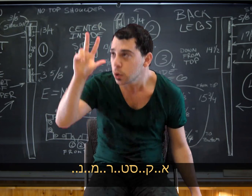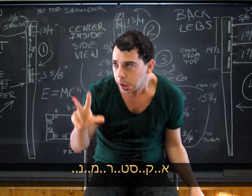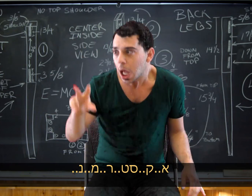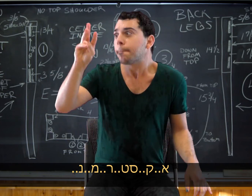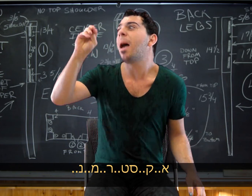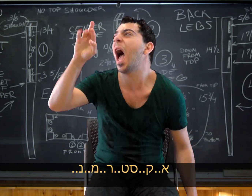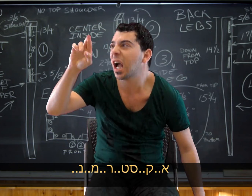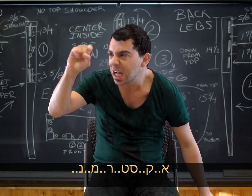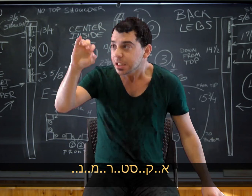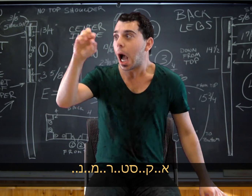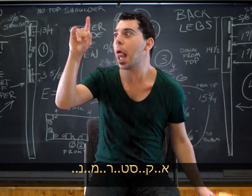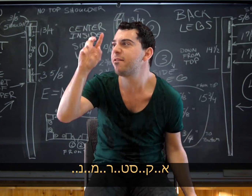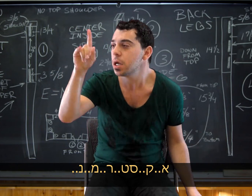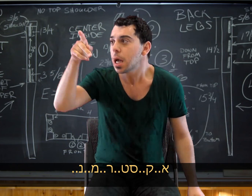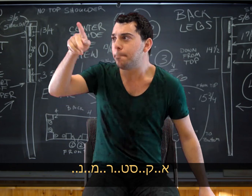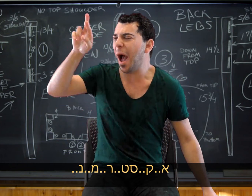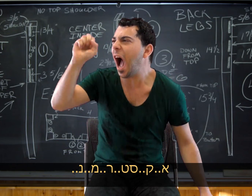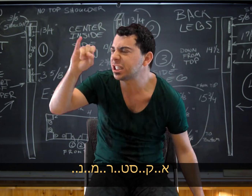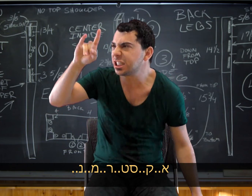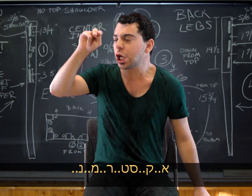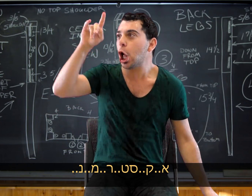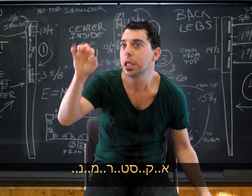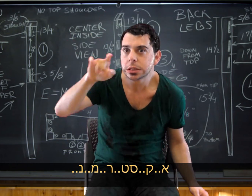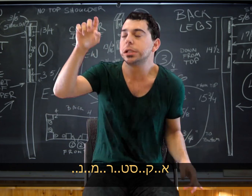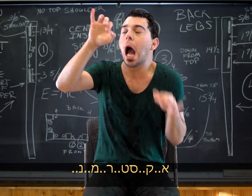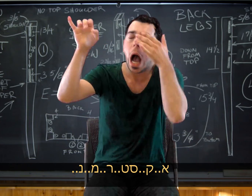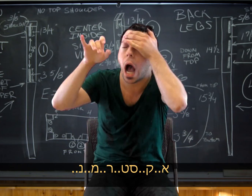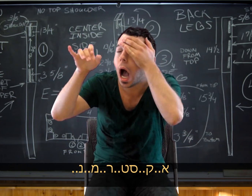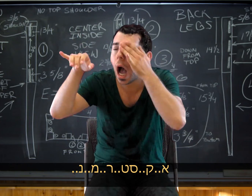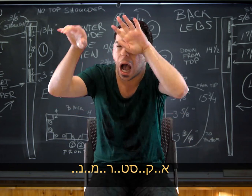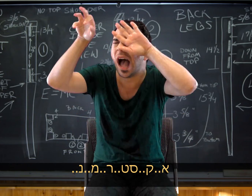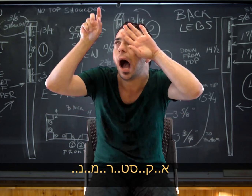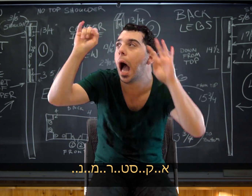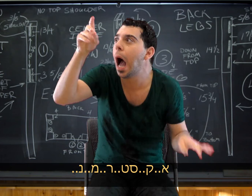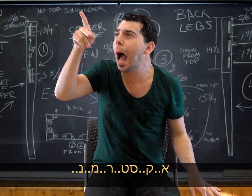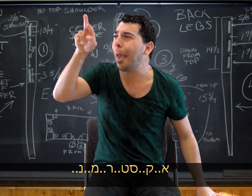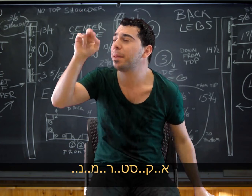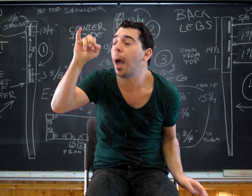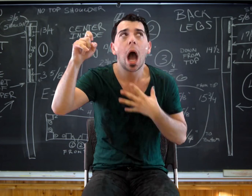א' פ' א' ק' ס' ת' ר' מ' נ'